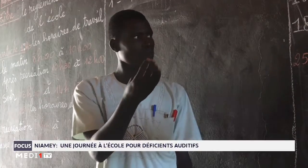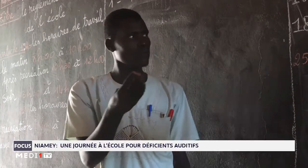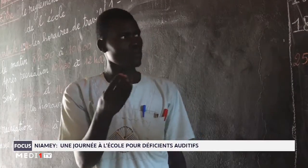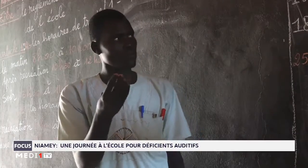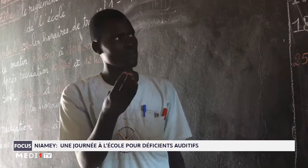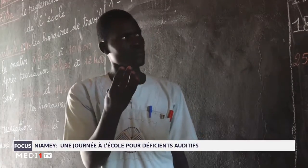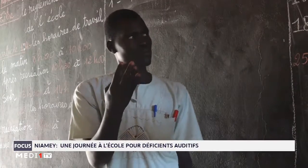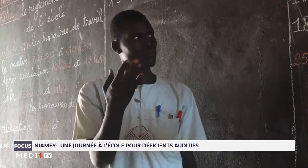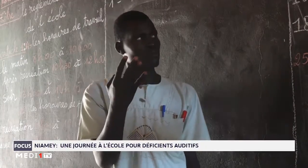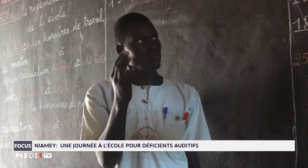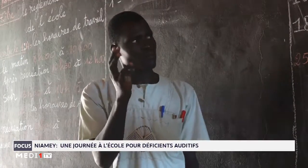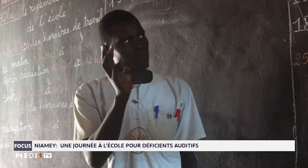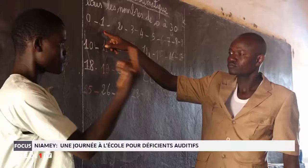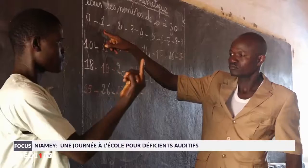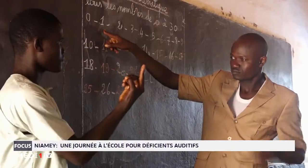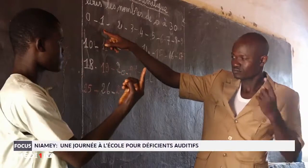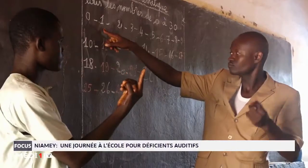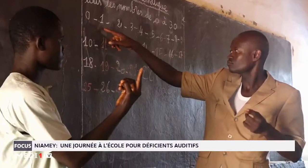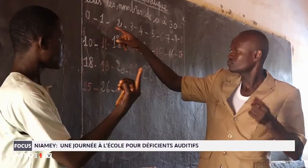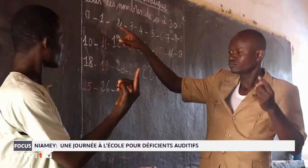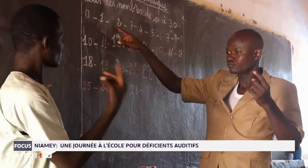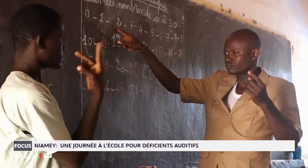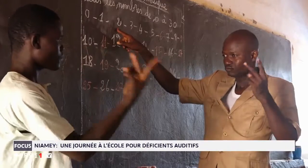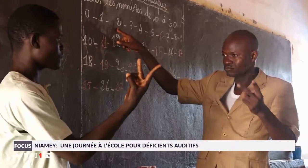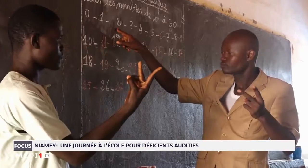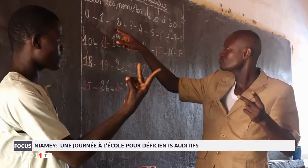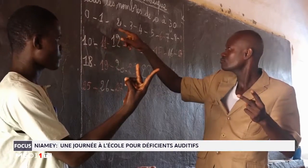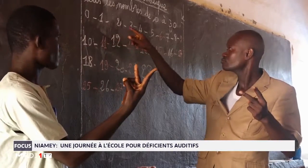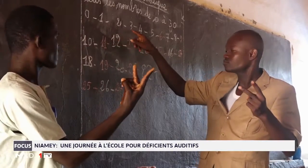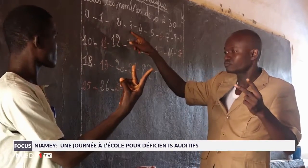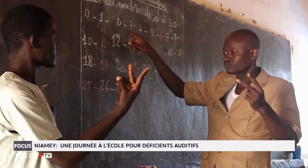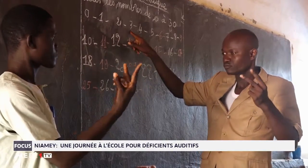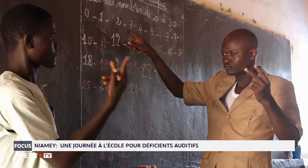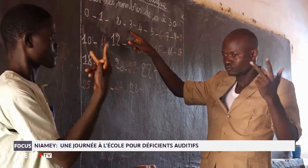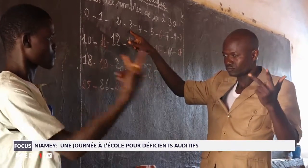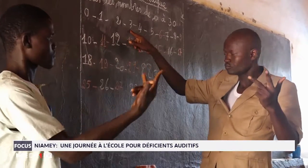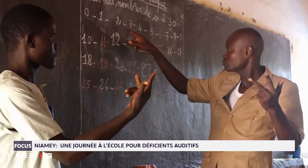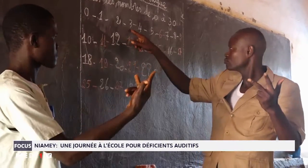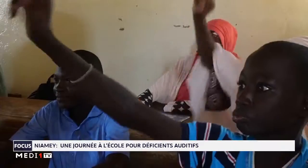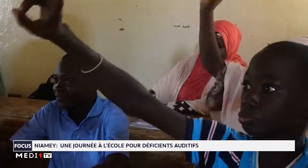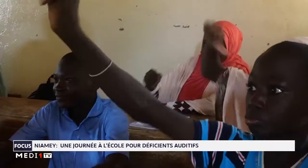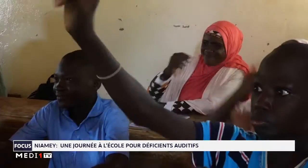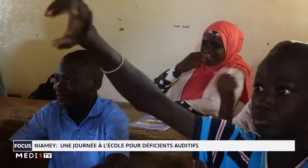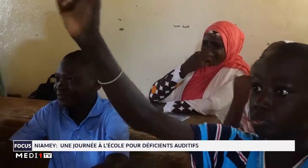de l'association, l'enseignant a vu plusieurs de ses anciens élèves quitter l'école, faute d'établissement secondaire adéquat.